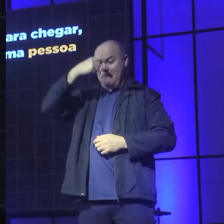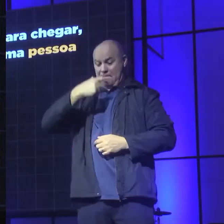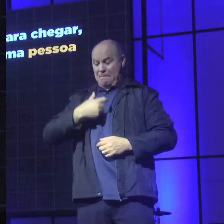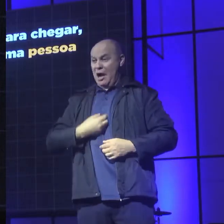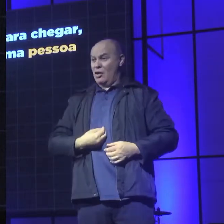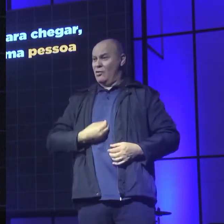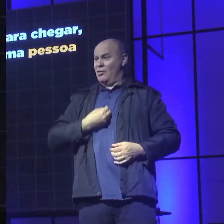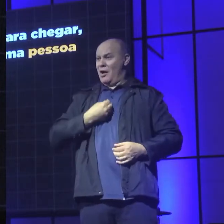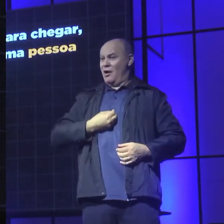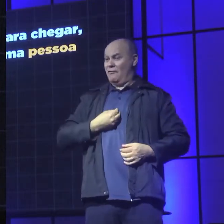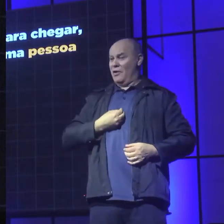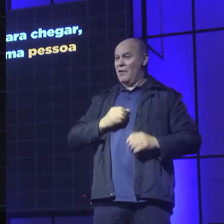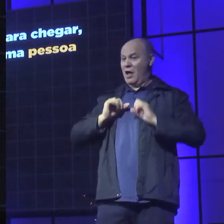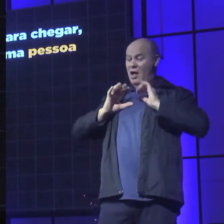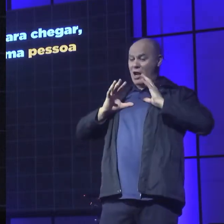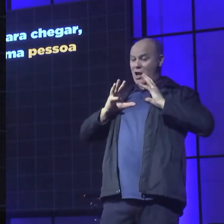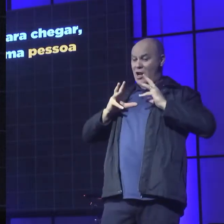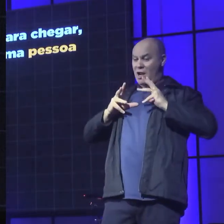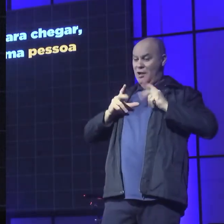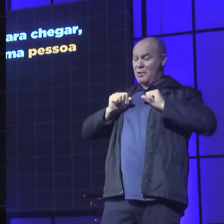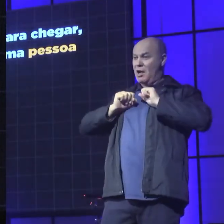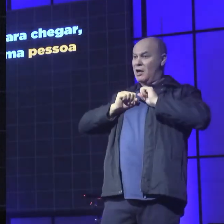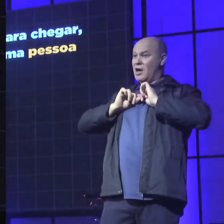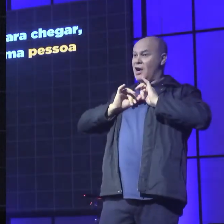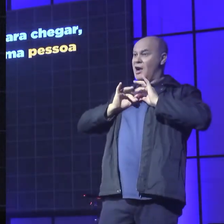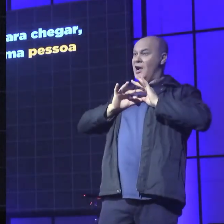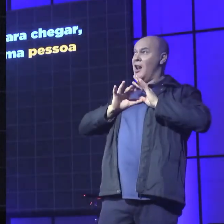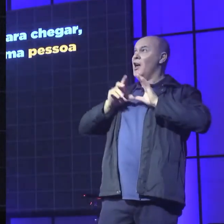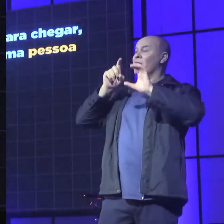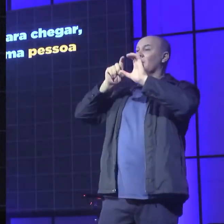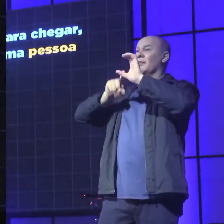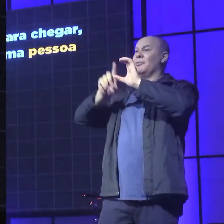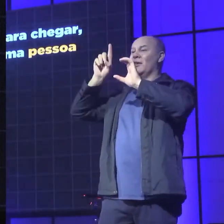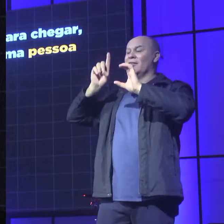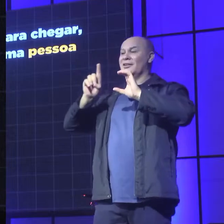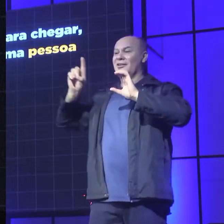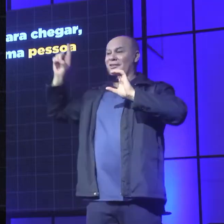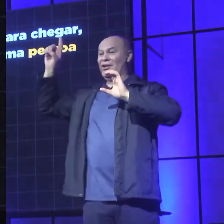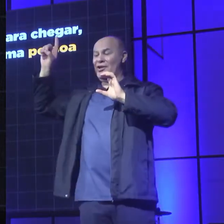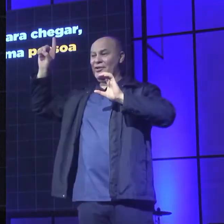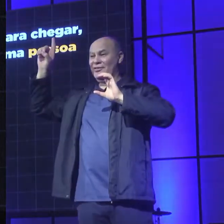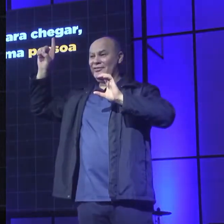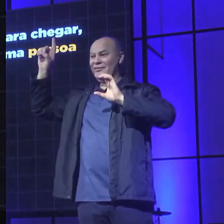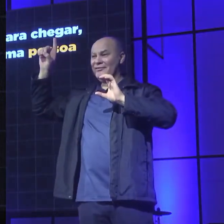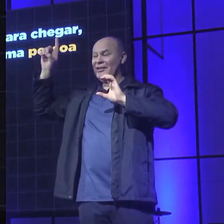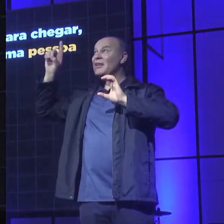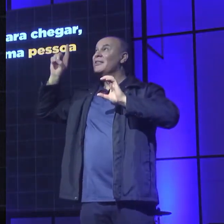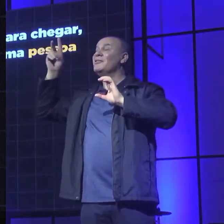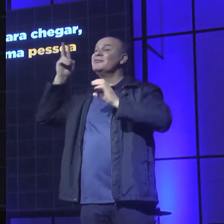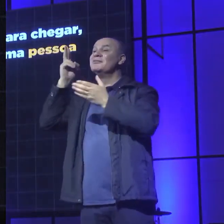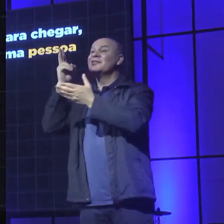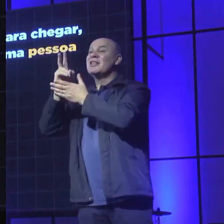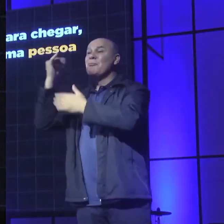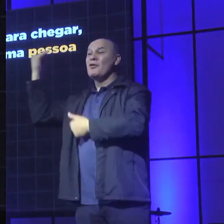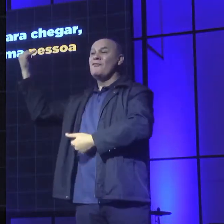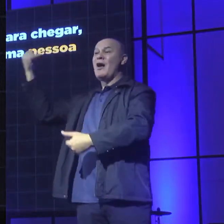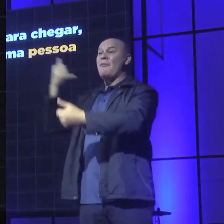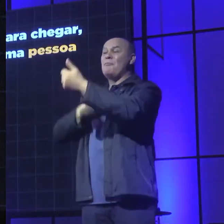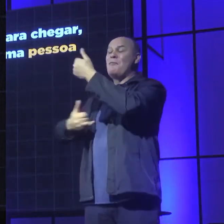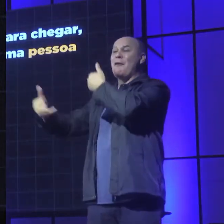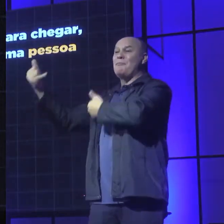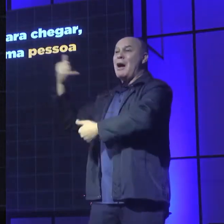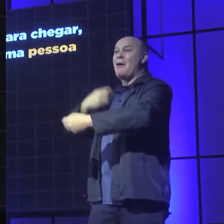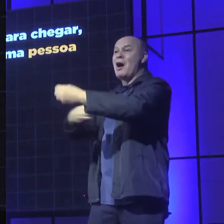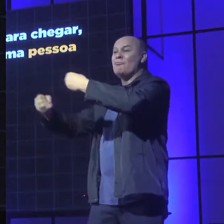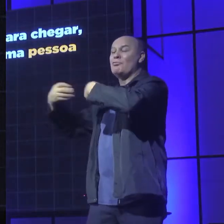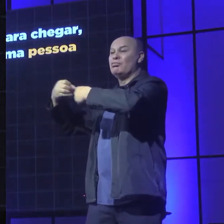tem, uma pessoa a quem acreditar. E eu posso imaginar Zaqueu, agora ali ajudando a tirar Jesus